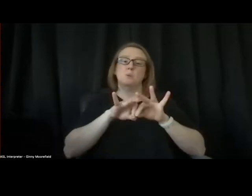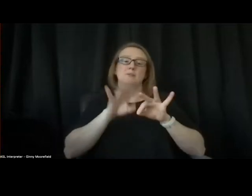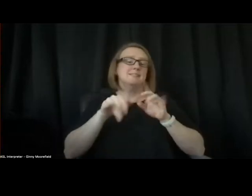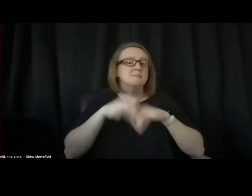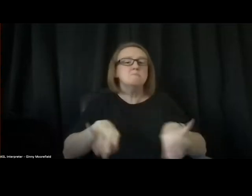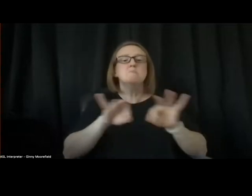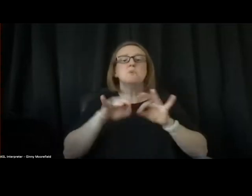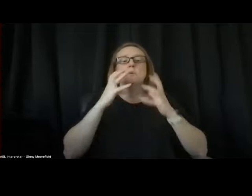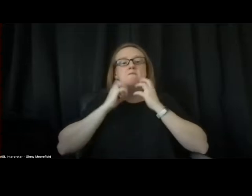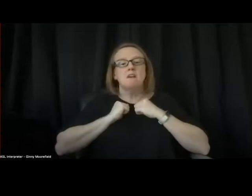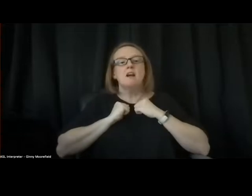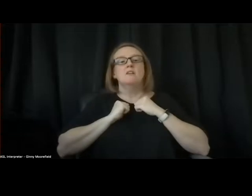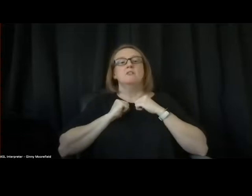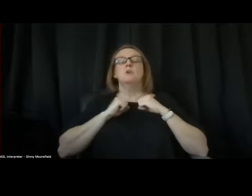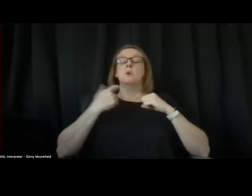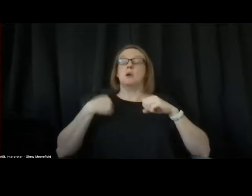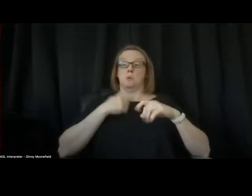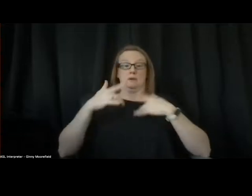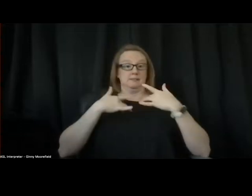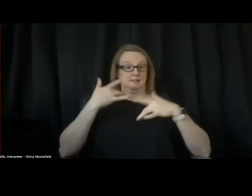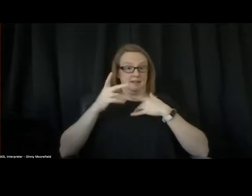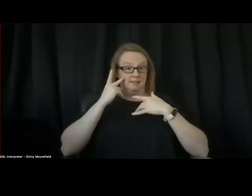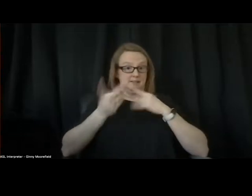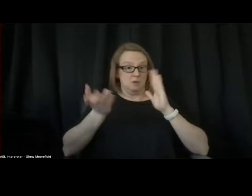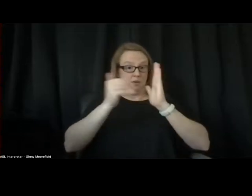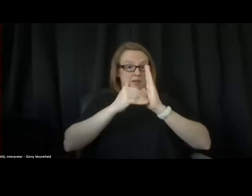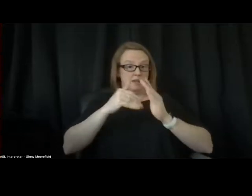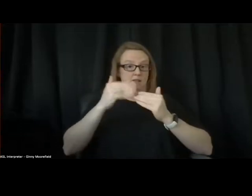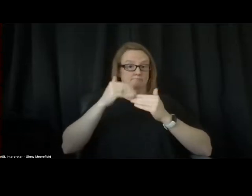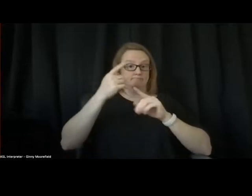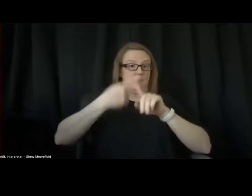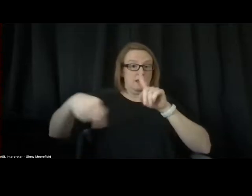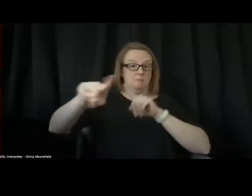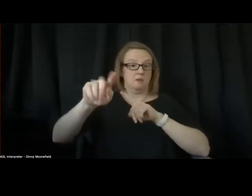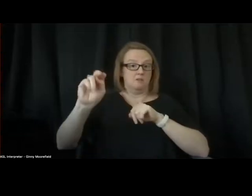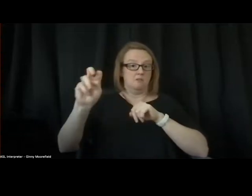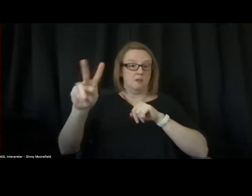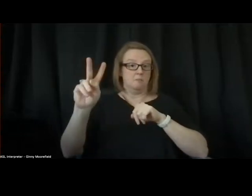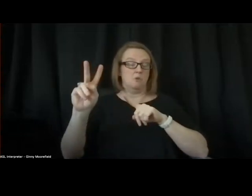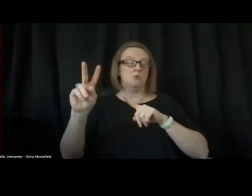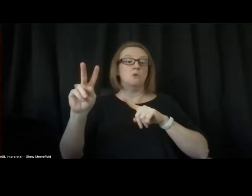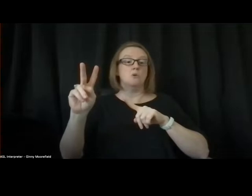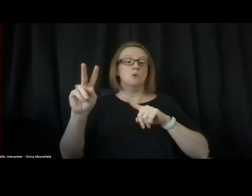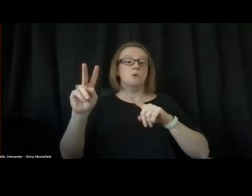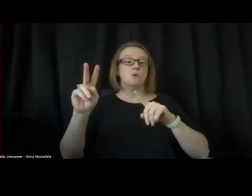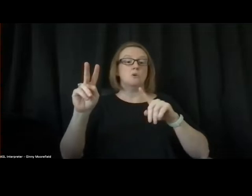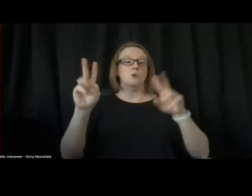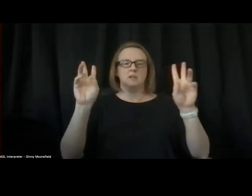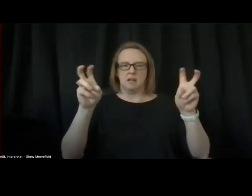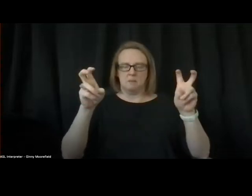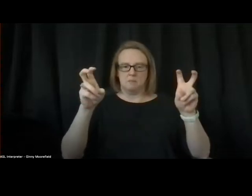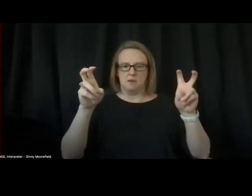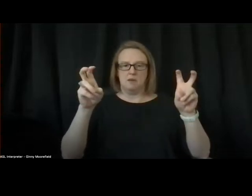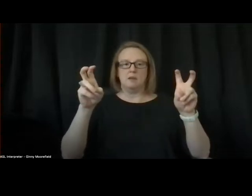para nuestra comunidad significa mucho y deseamos volverles a ver aquí en noviembre para nuestro próximo tema